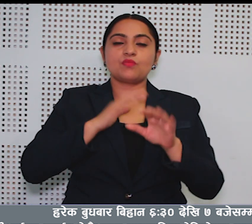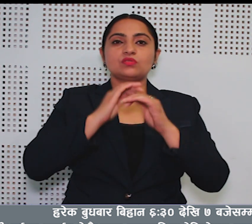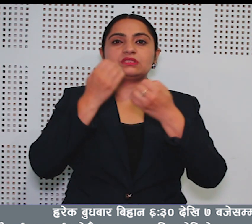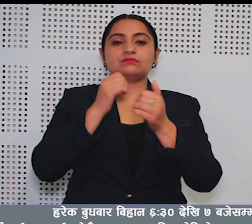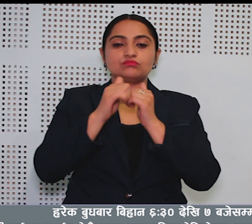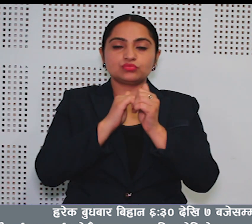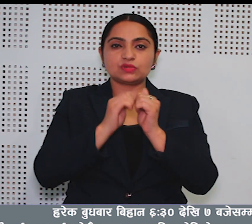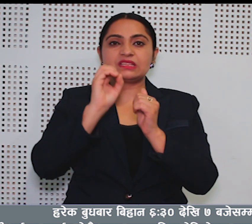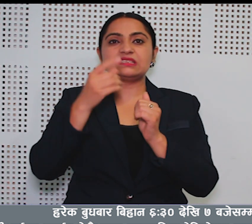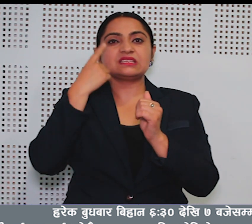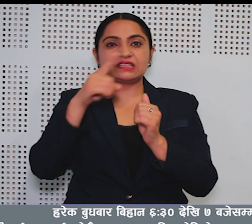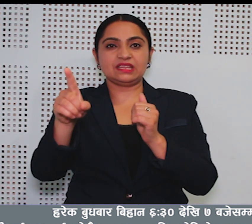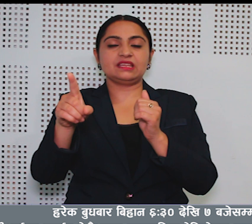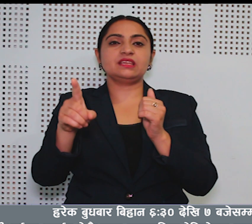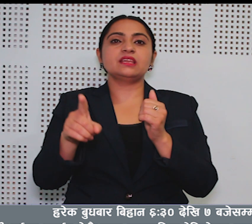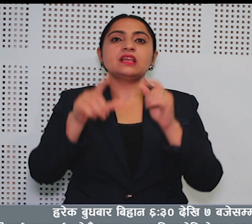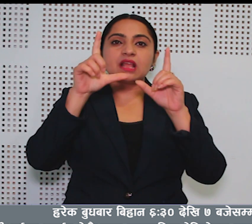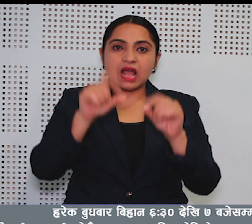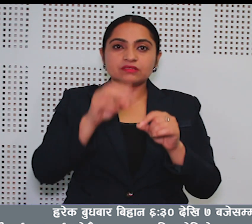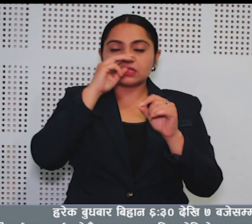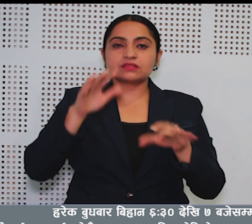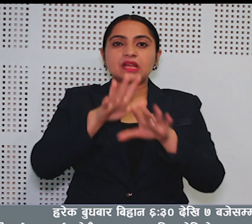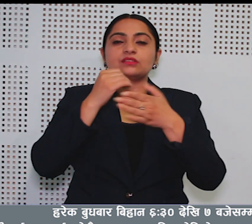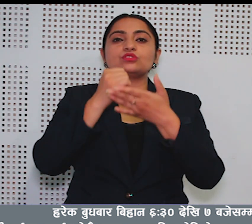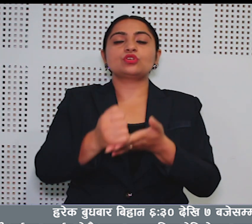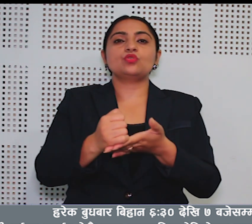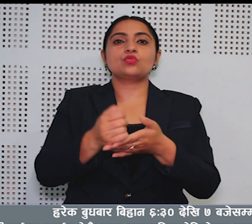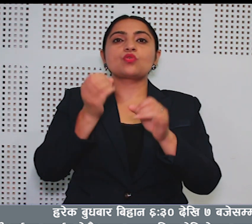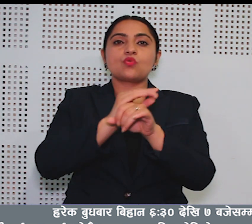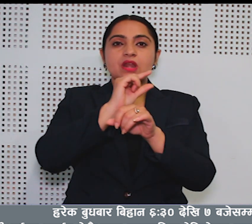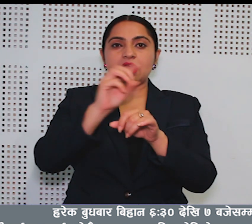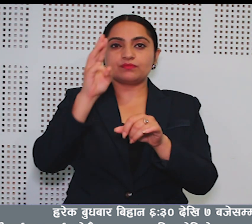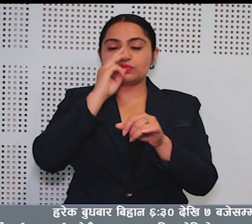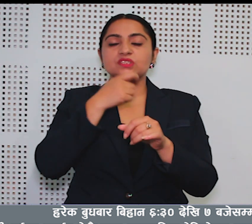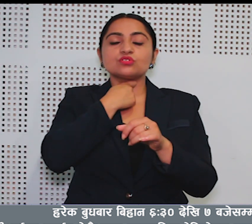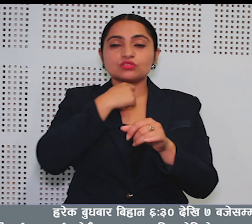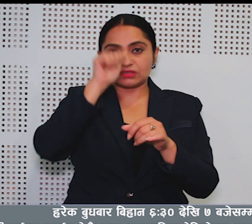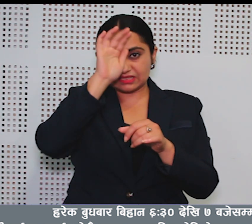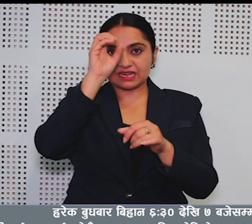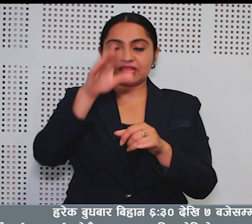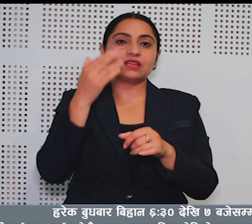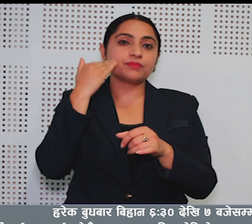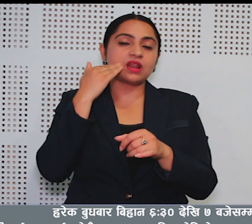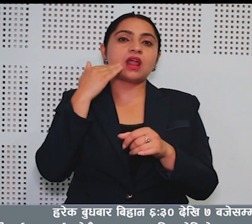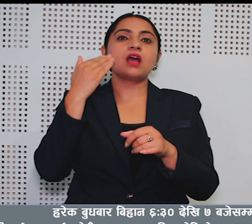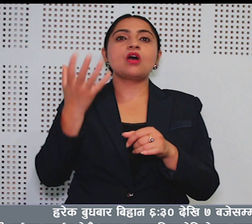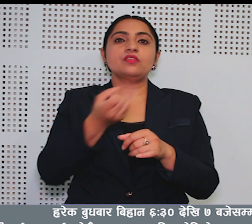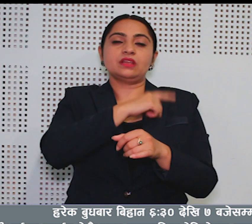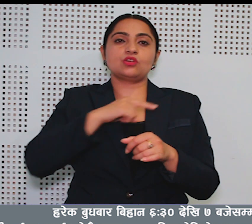प्रभावित र पीड़ितहरूलाई आवश्यकतामा आधारित सहयोग र कोरोनाबारे तथ्य जानकारी दिन महिला अधिकार कर्मी लागि परेका